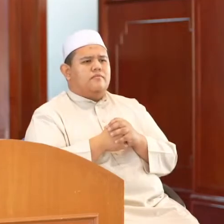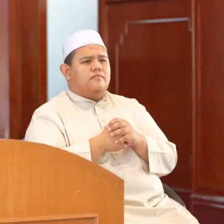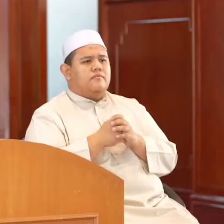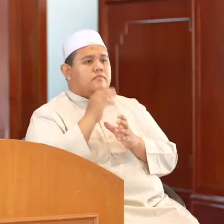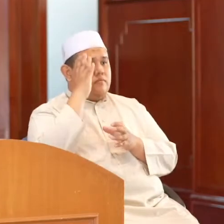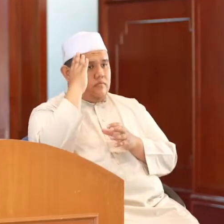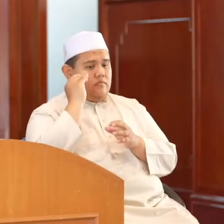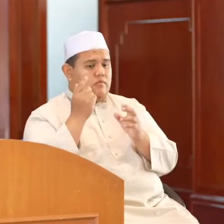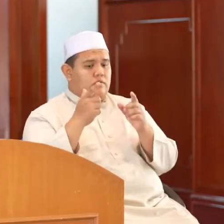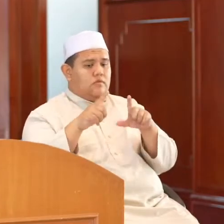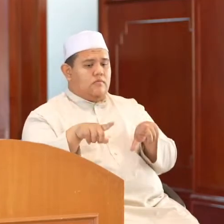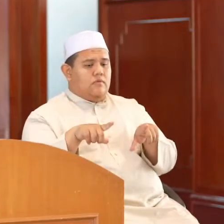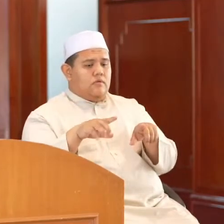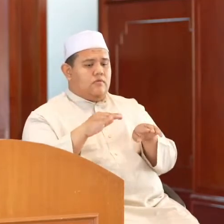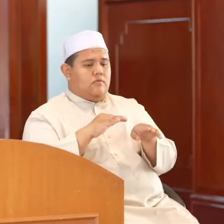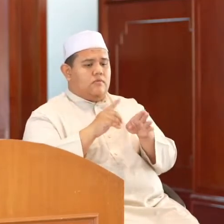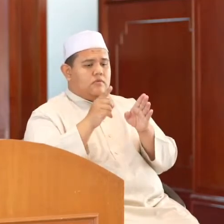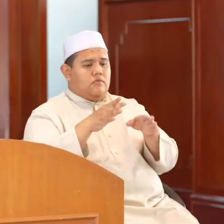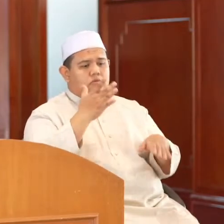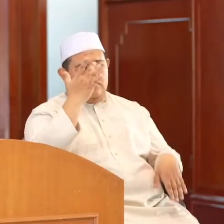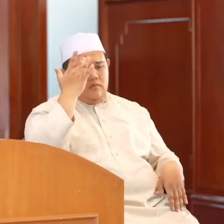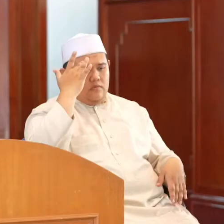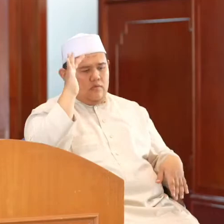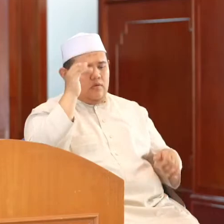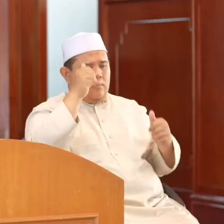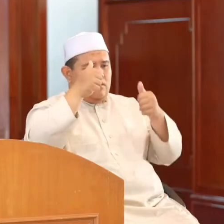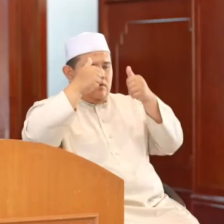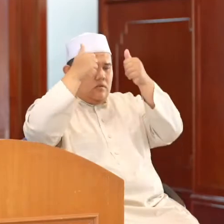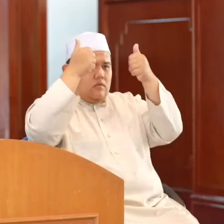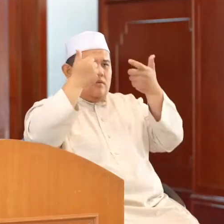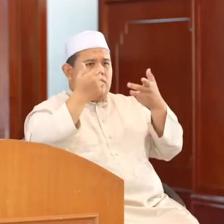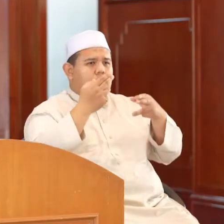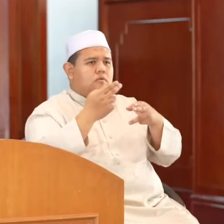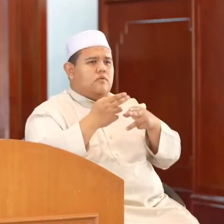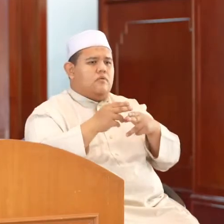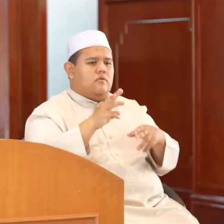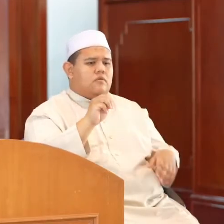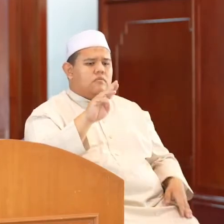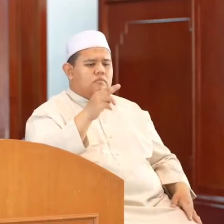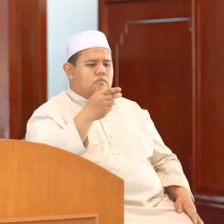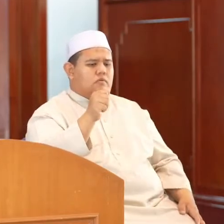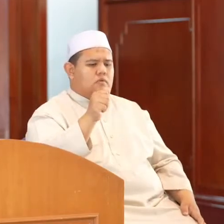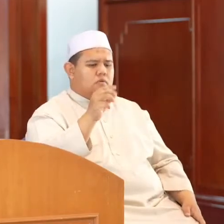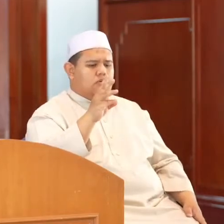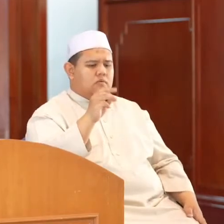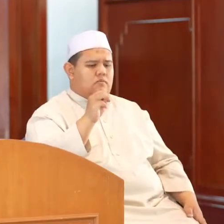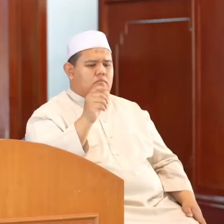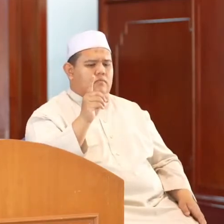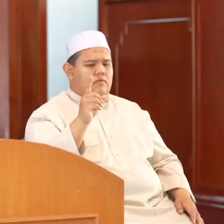Pernah berlaku kepada seorang ulama, almarhum Syekh Muhammad Mitwalli Syarawi.